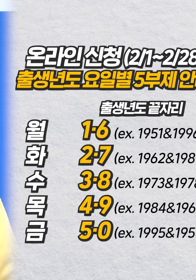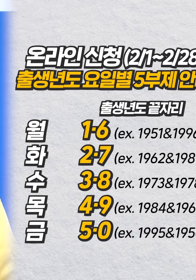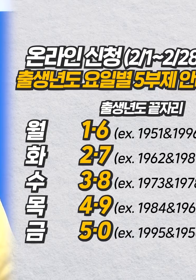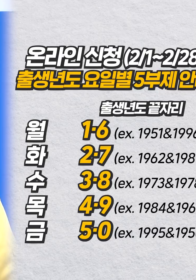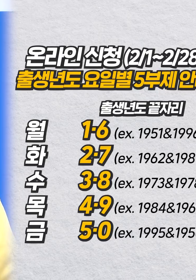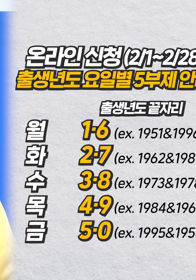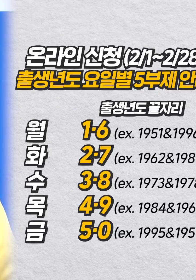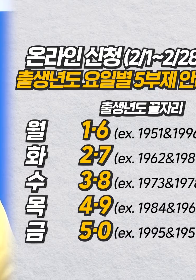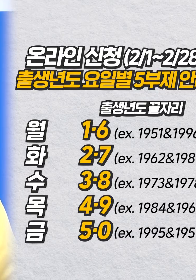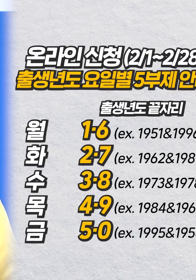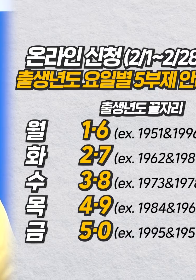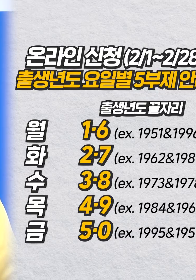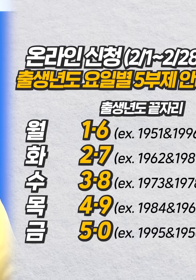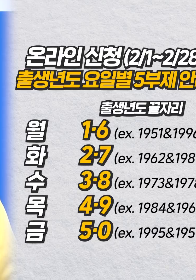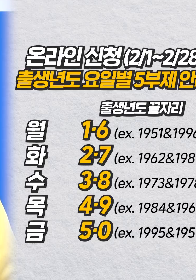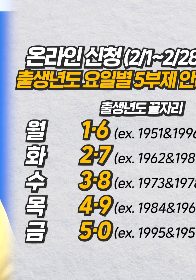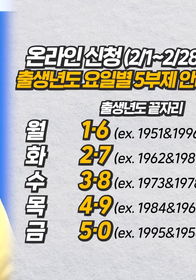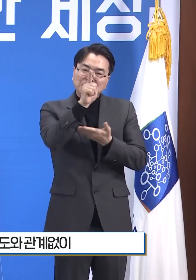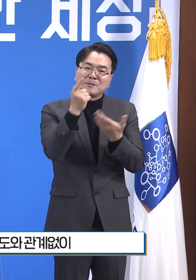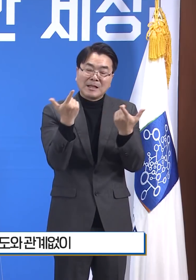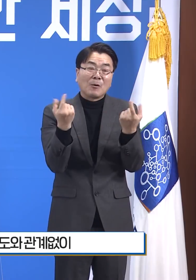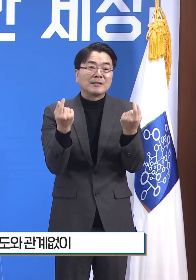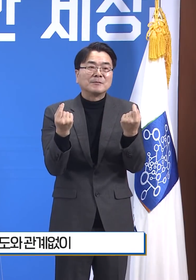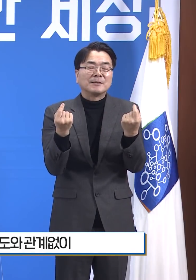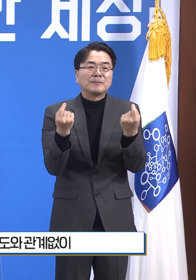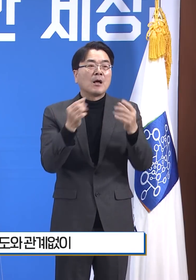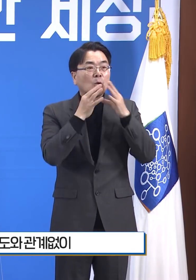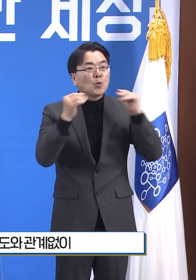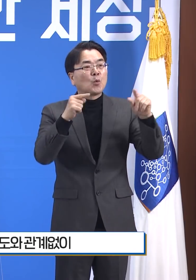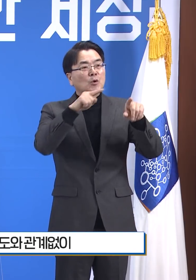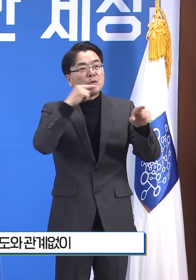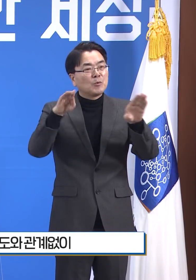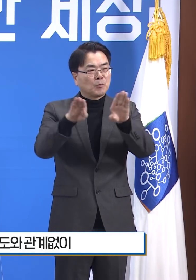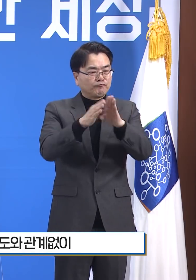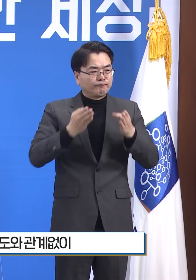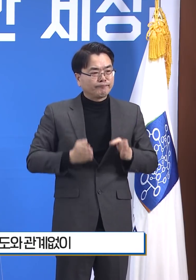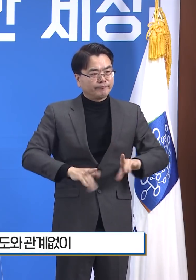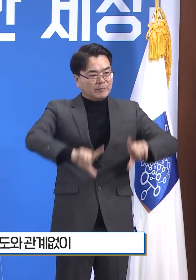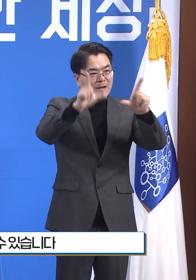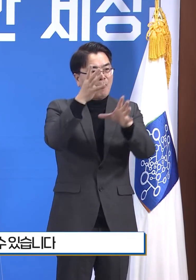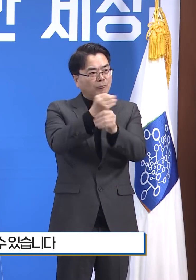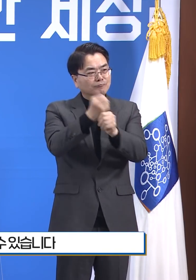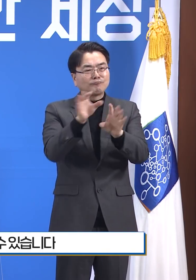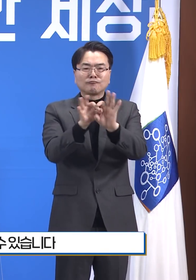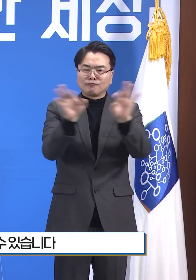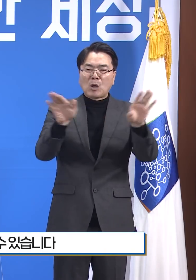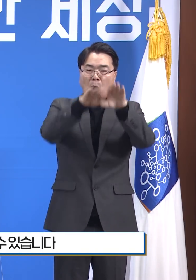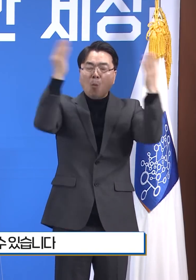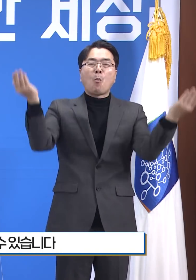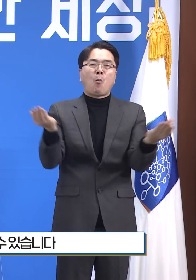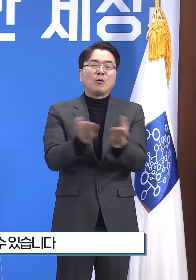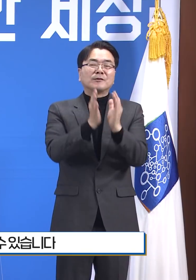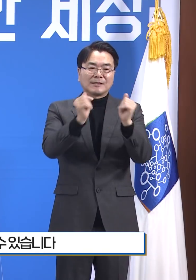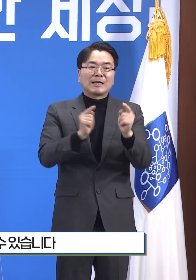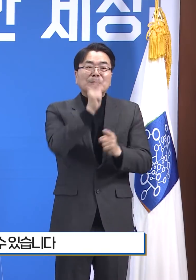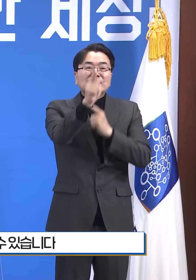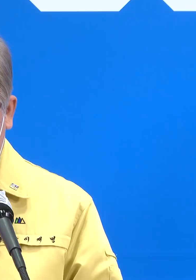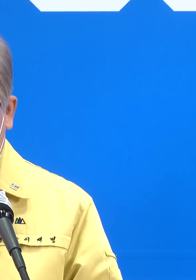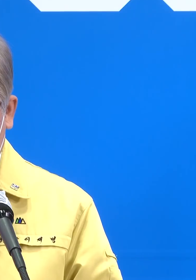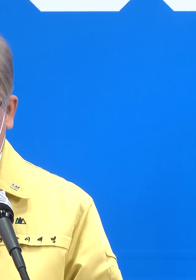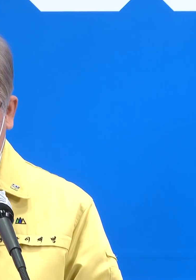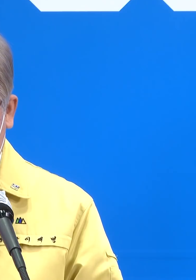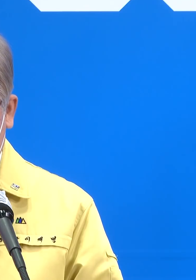끝나는 분들은 금요일에 신청하시면 되겠습니다. 토요일과 일요일은 출생연도와 관계없이 모든 분들이 다 신청하실 수